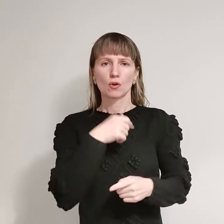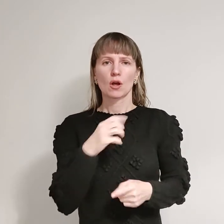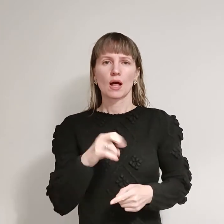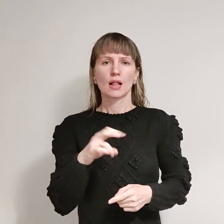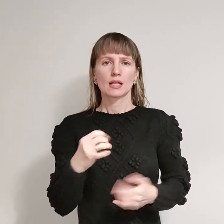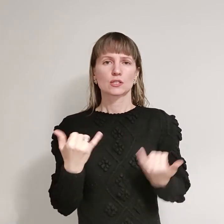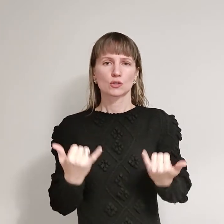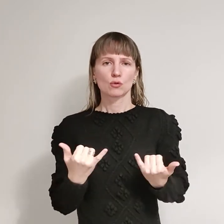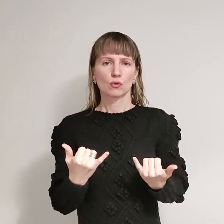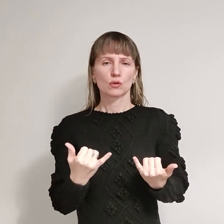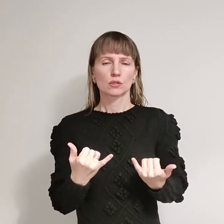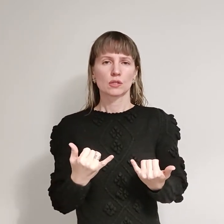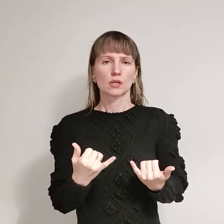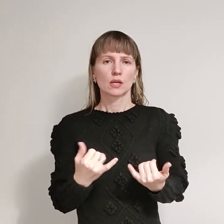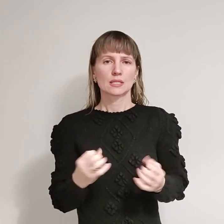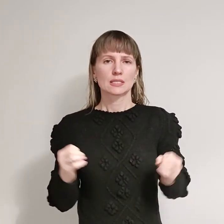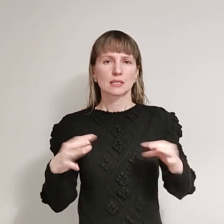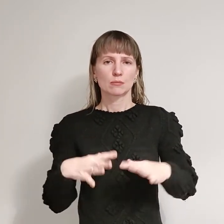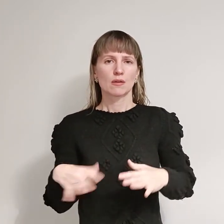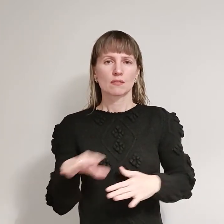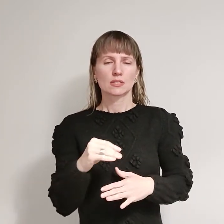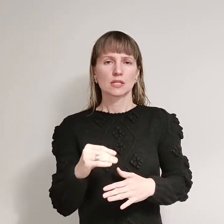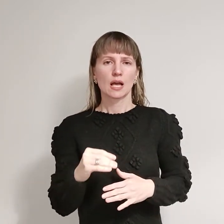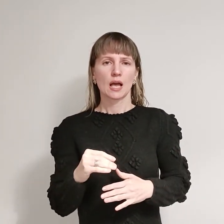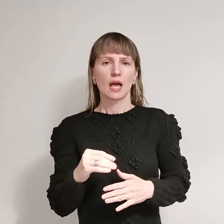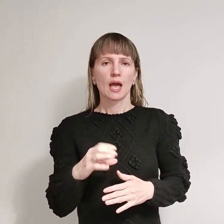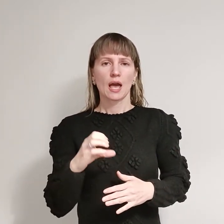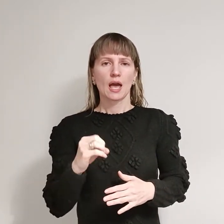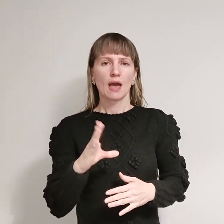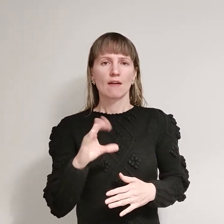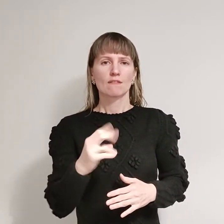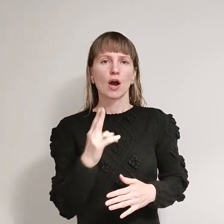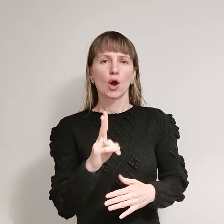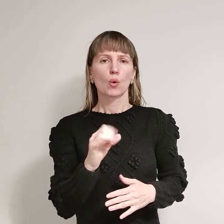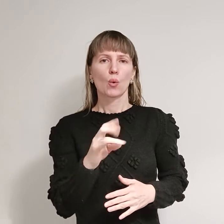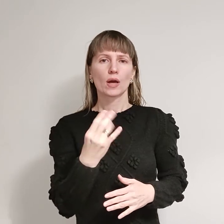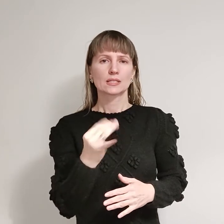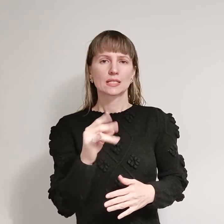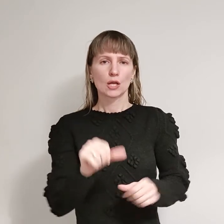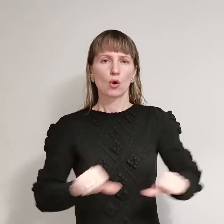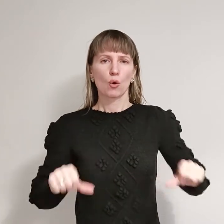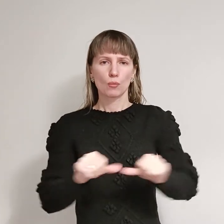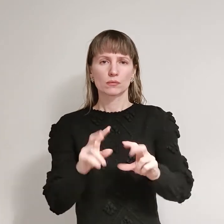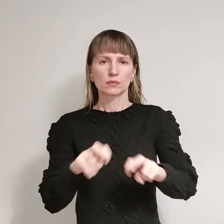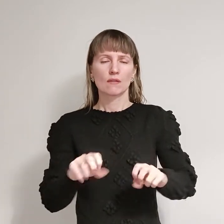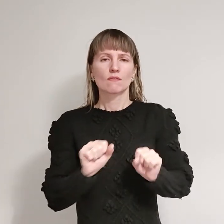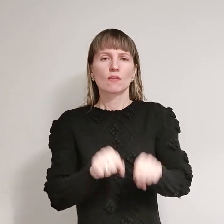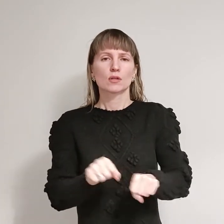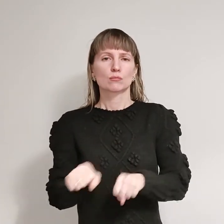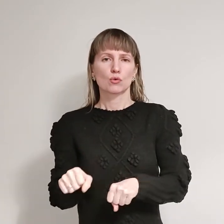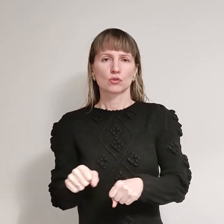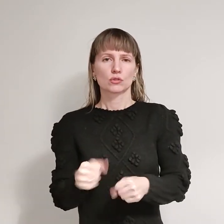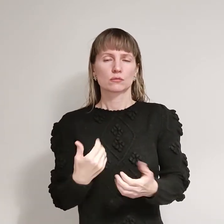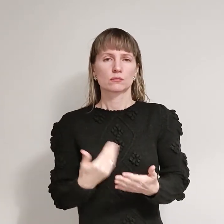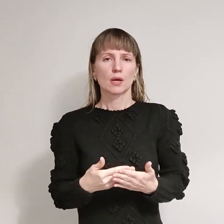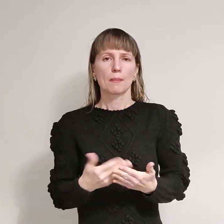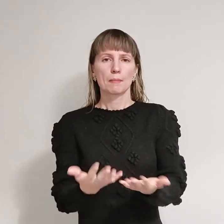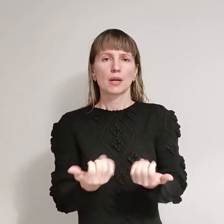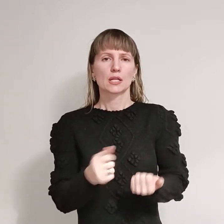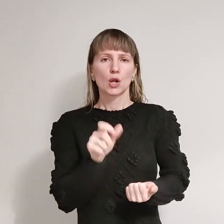по тривозі зібралася вся евакуаційна комісія. І ми розглядаємо варіант як можливі варіанти прийняття людей зі